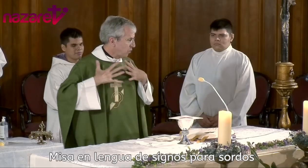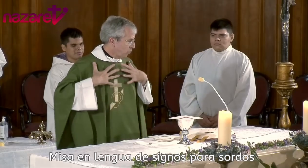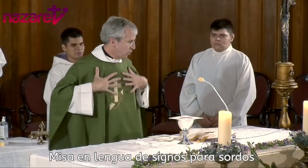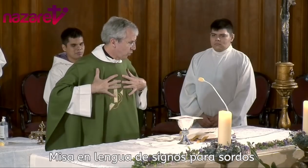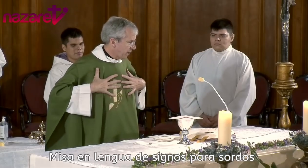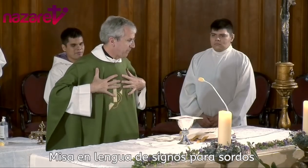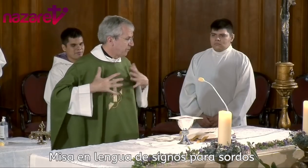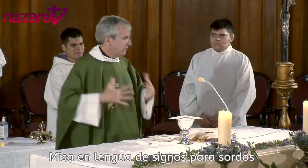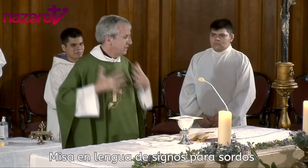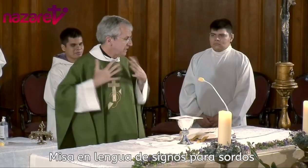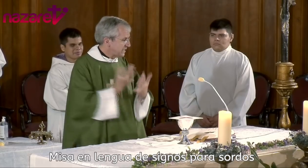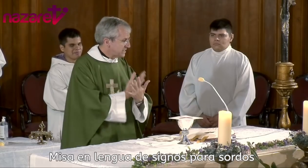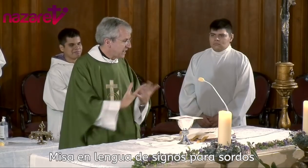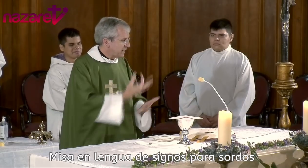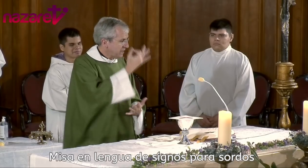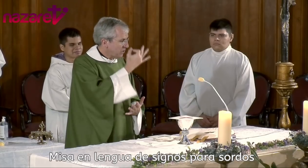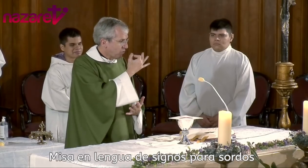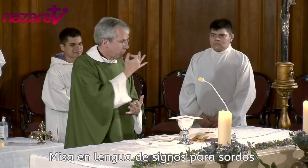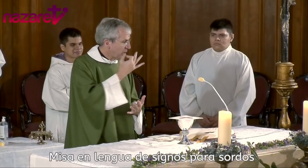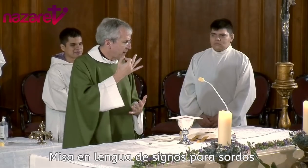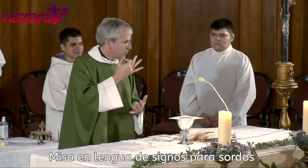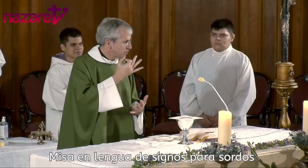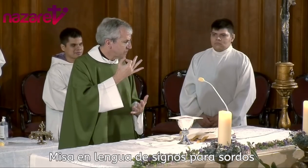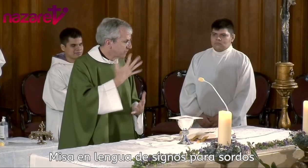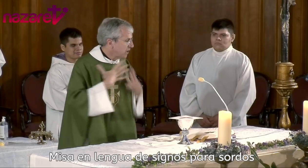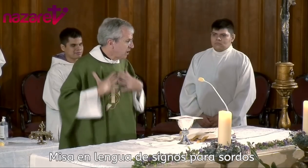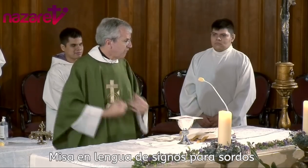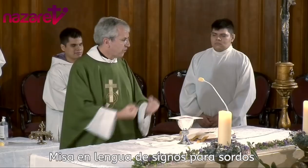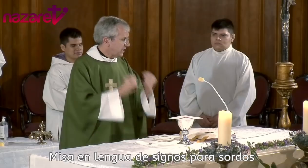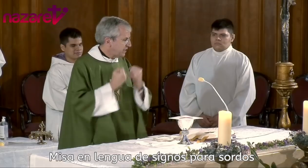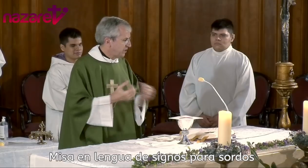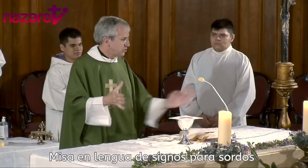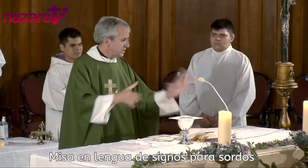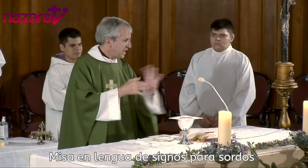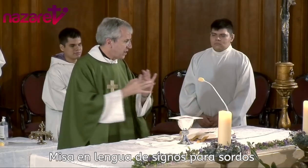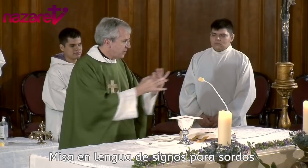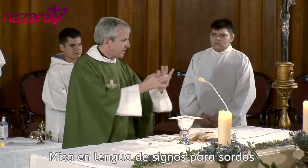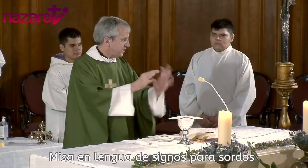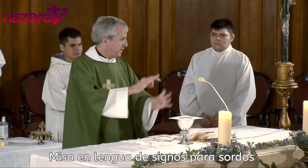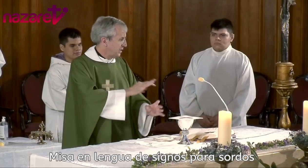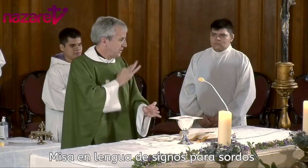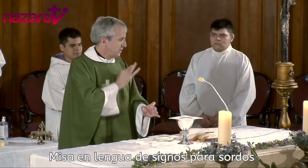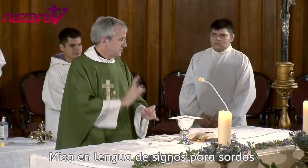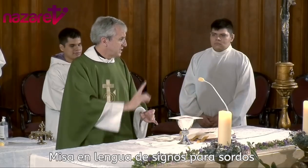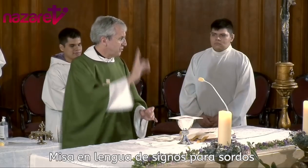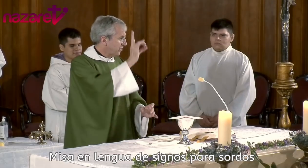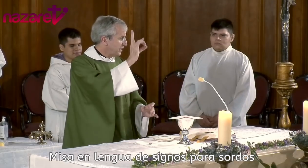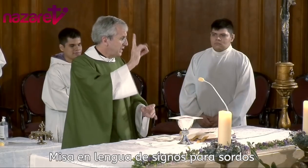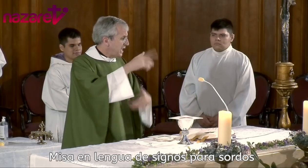cuyo cuerpo y sangre comulgamos. Fortalécenos en la unidad, Señor, a